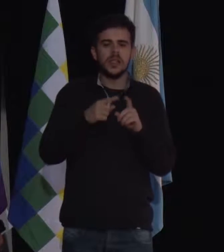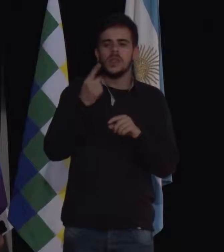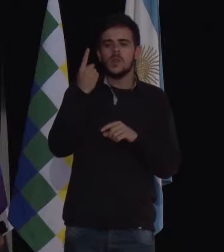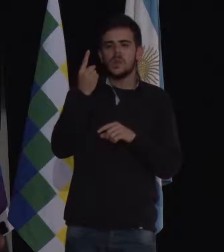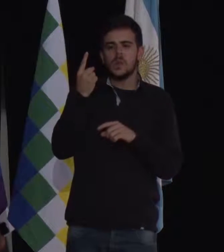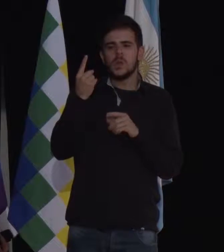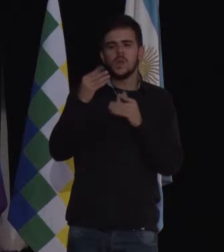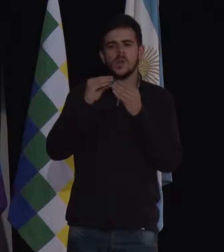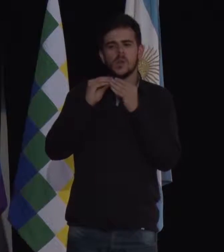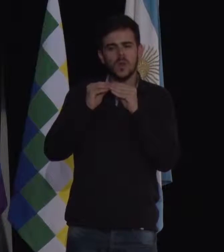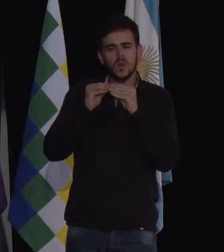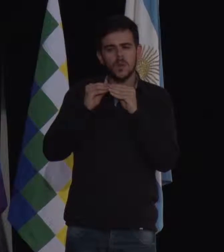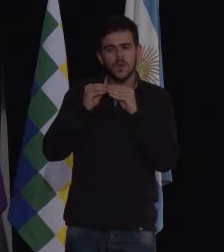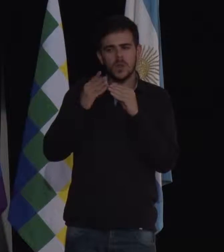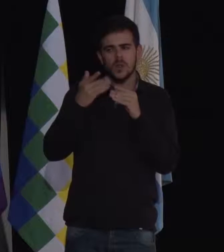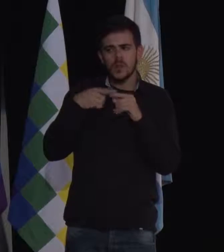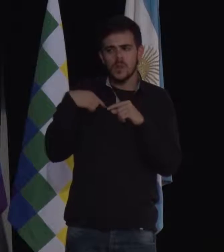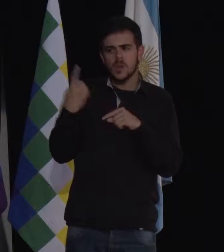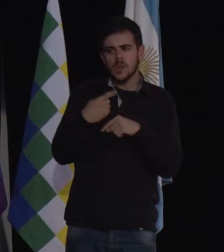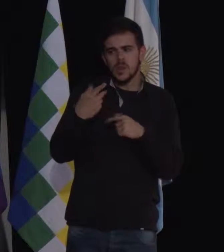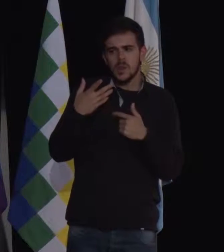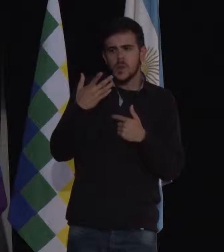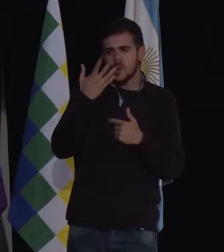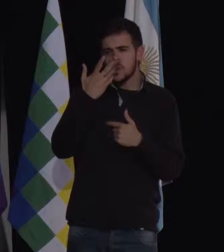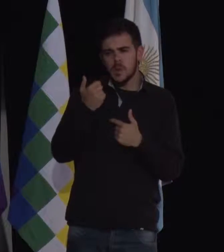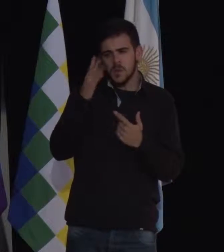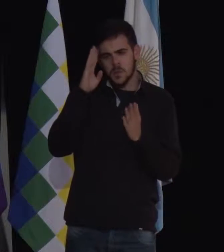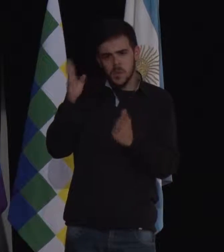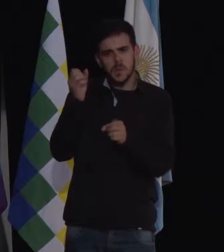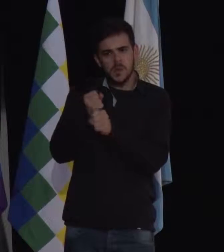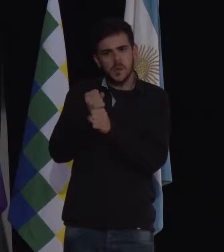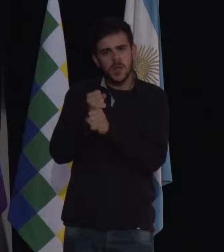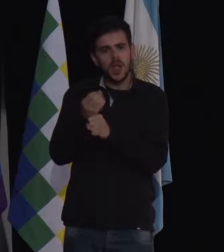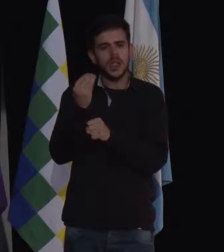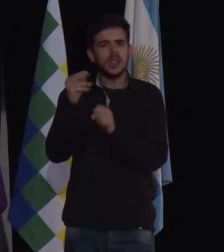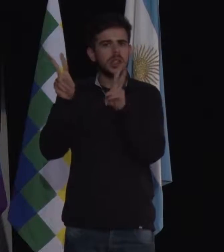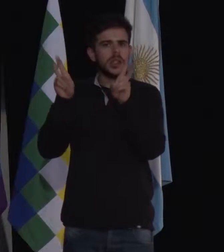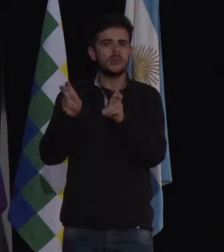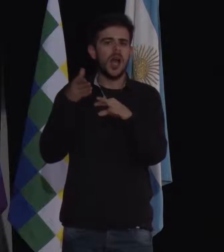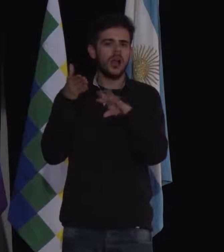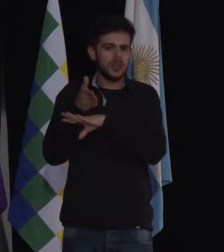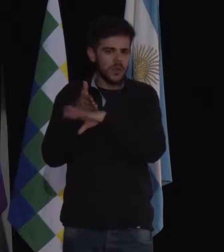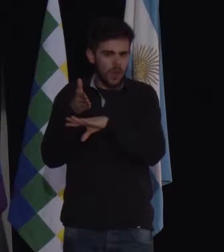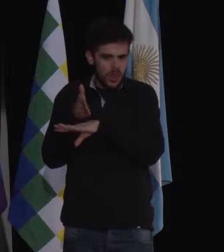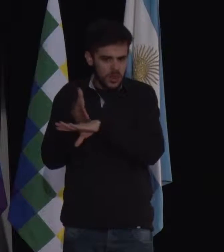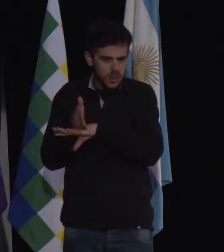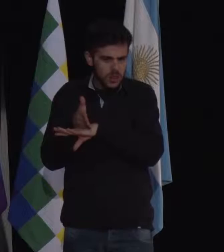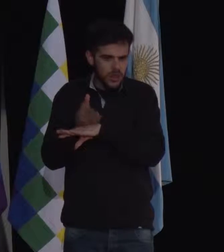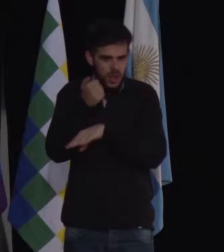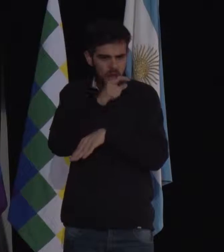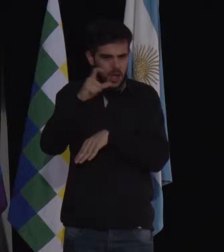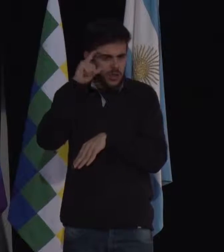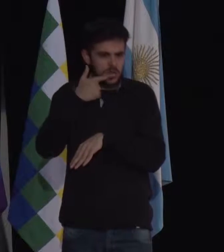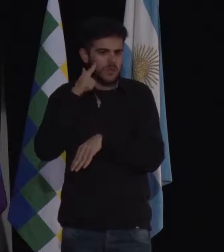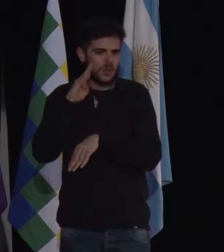nos llevan a trabajar es la cuestión de la accesibilidad y puntualmente la cuestión de la accesibilidad o el